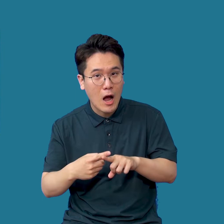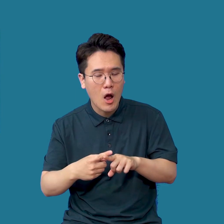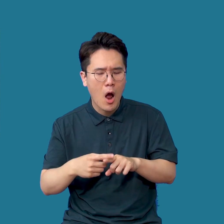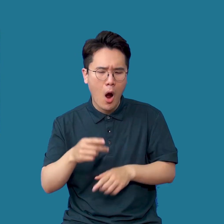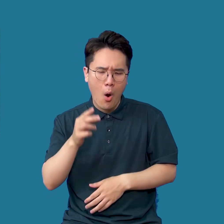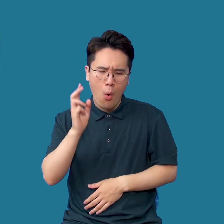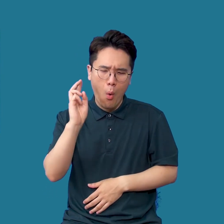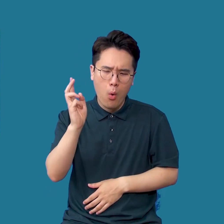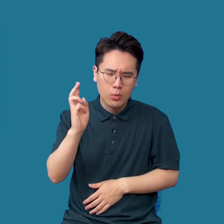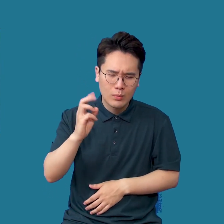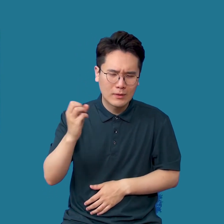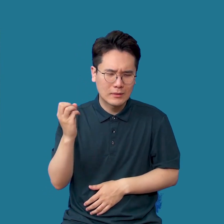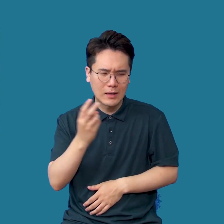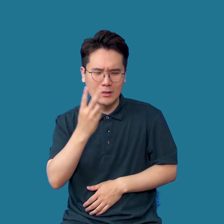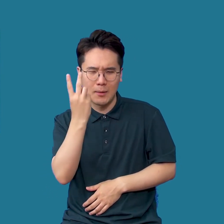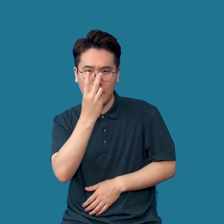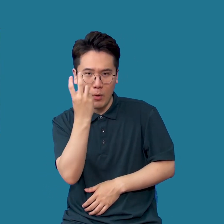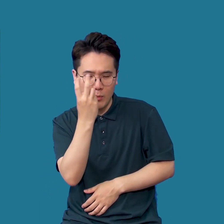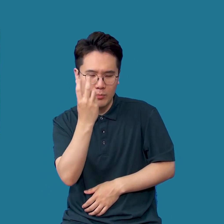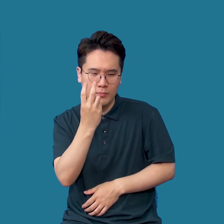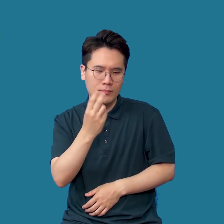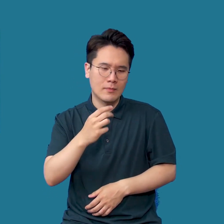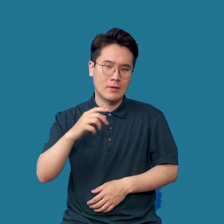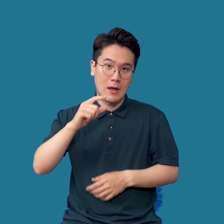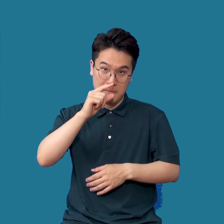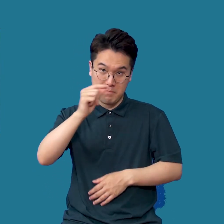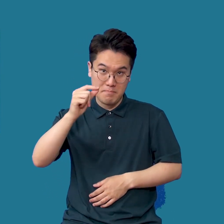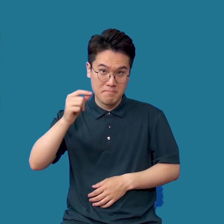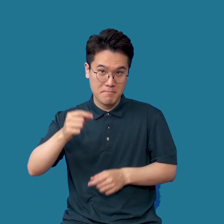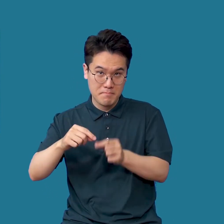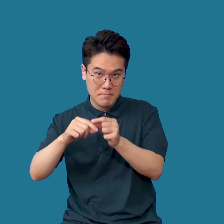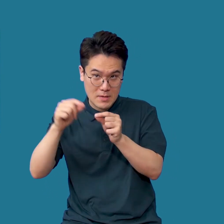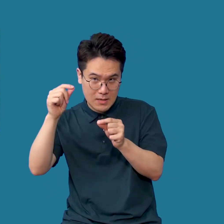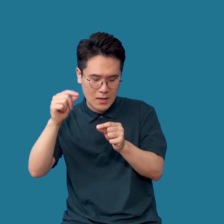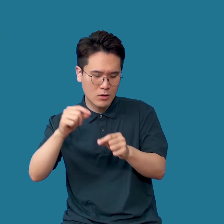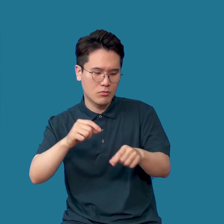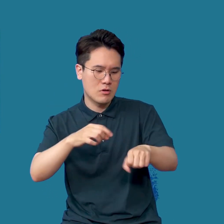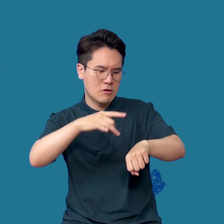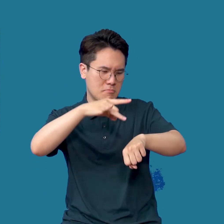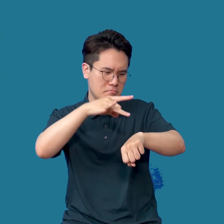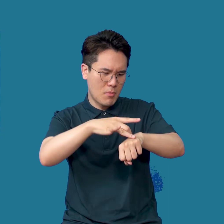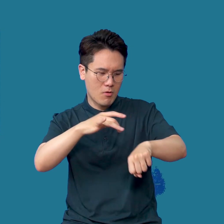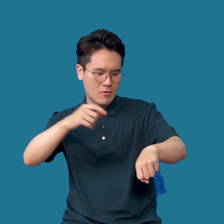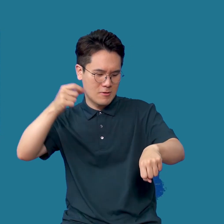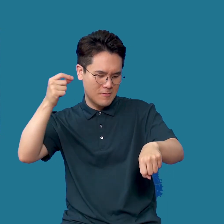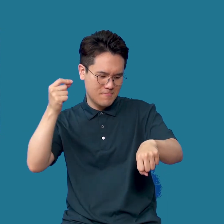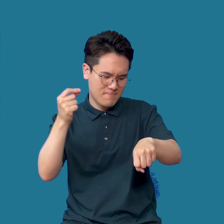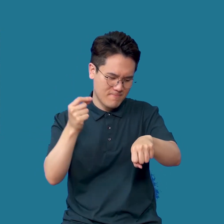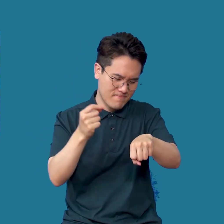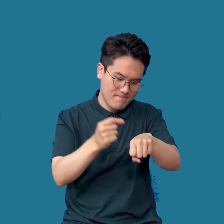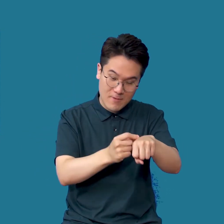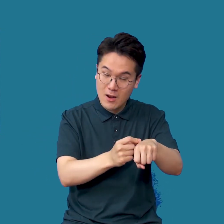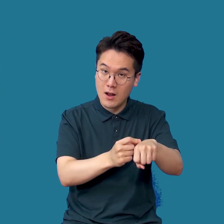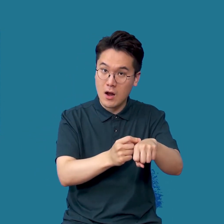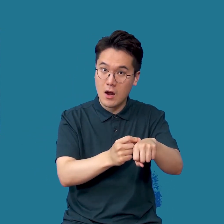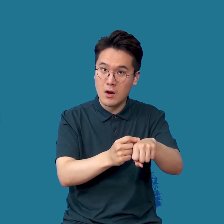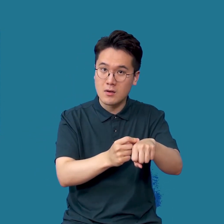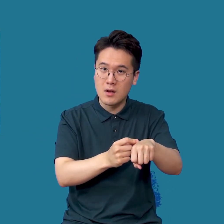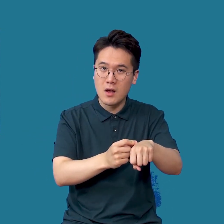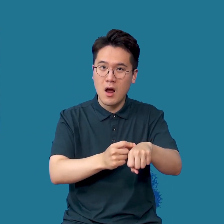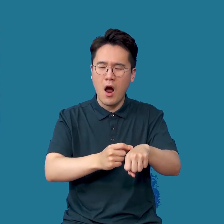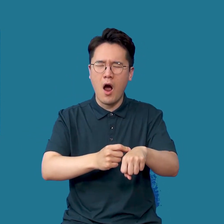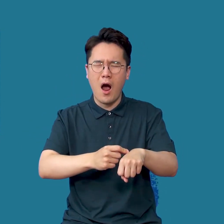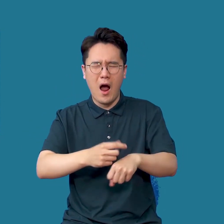가지고 자기 발목뼈 아래를 깊숙이 찔러 넣었다가 그냥 비명을 질렀습니다. 악 소리가